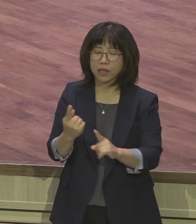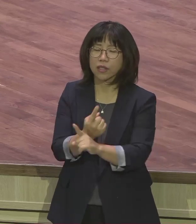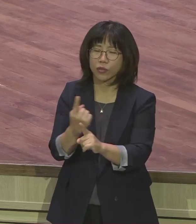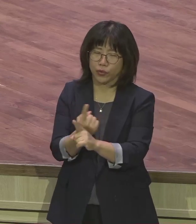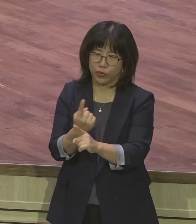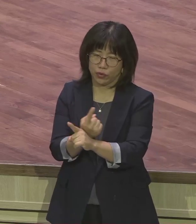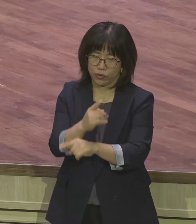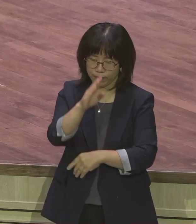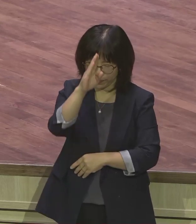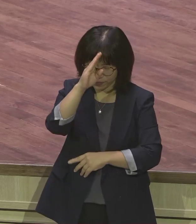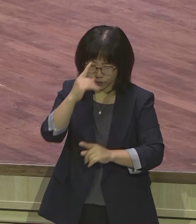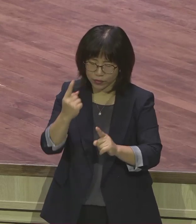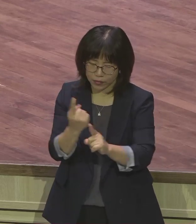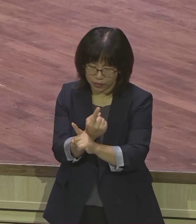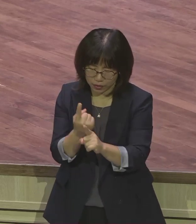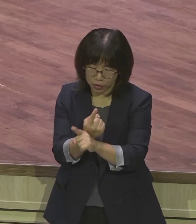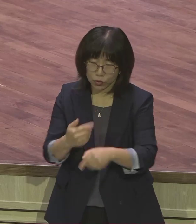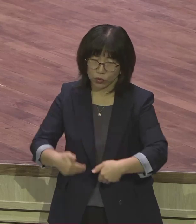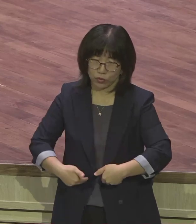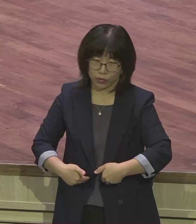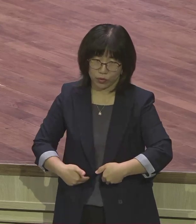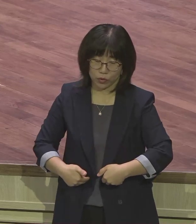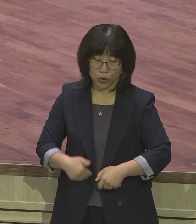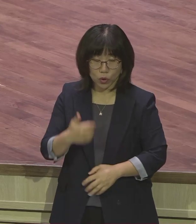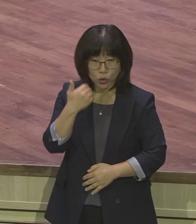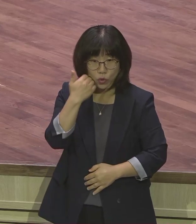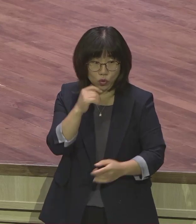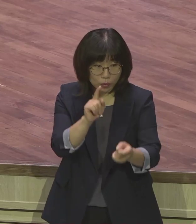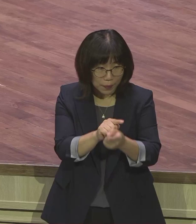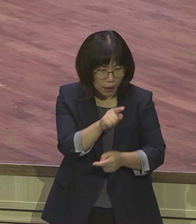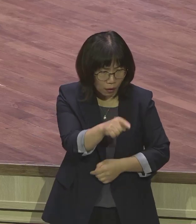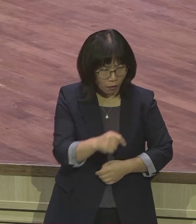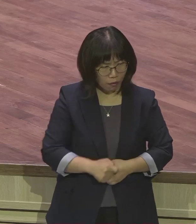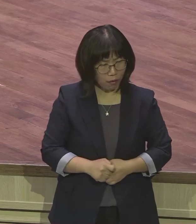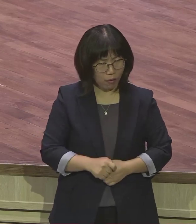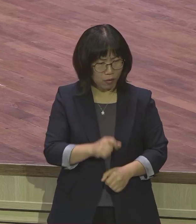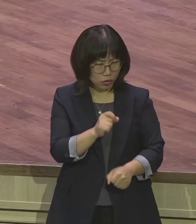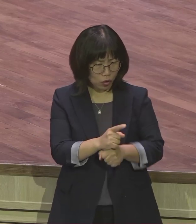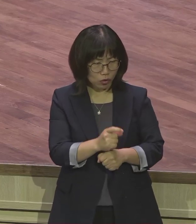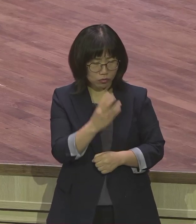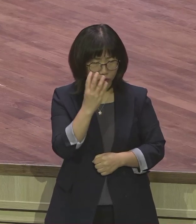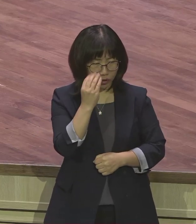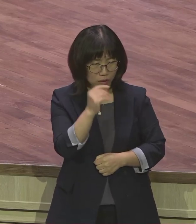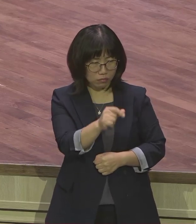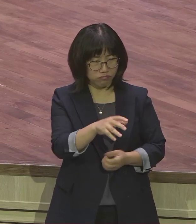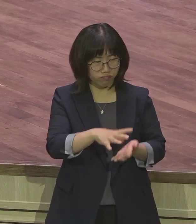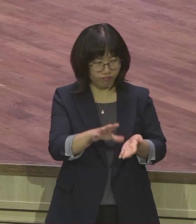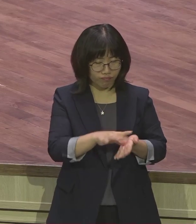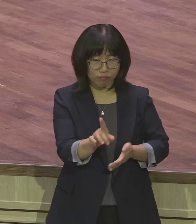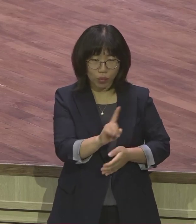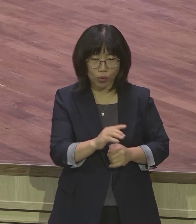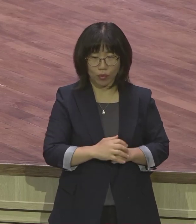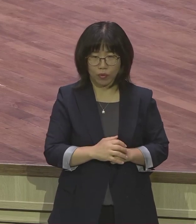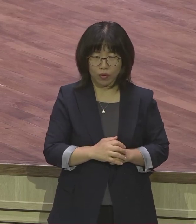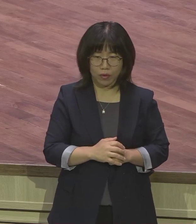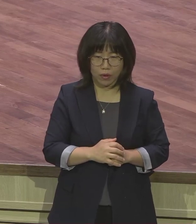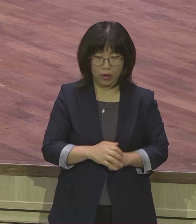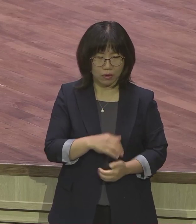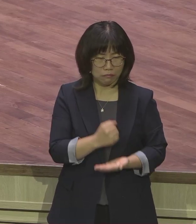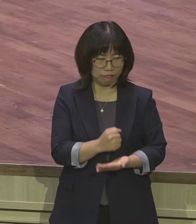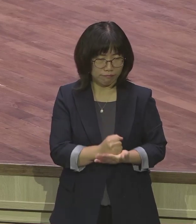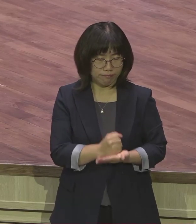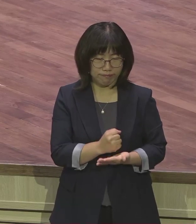사람을 볼 때 저 성질이 왜 저래. 저 사람 저 습관이 왜 저래. 저